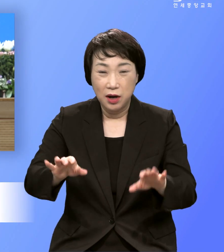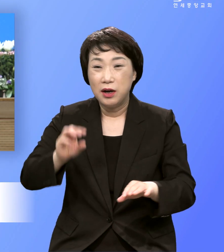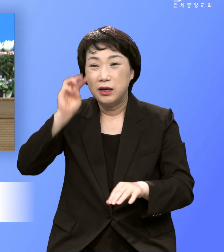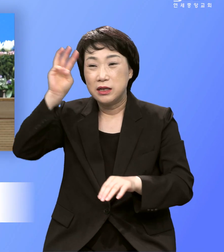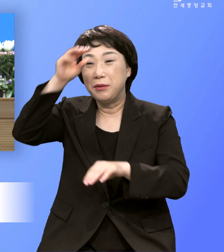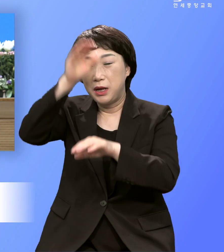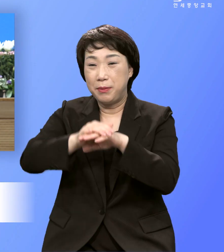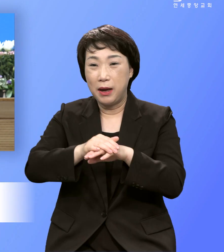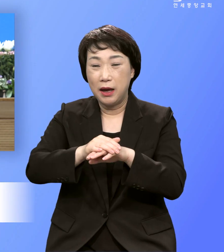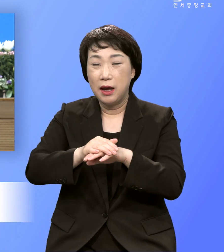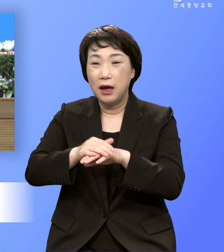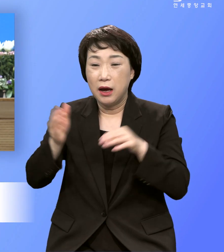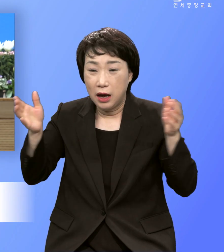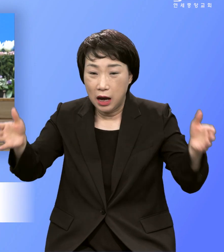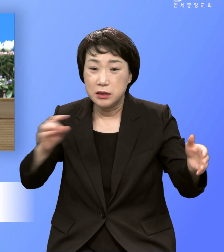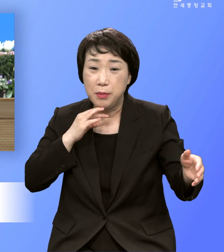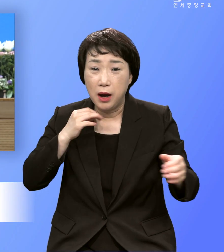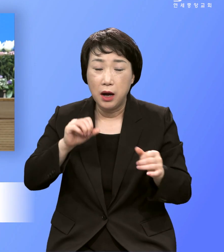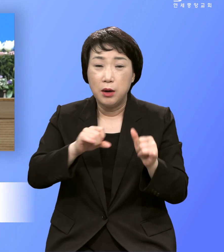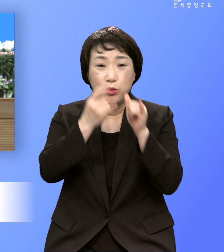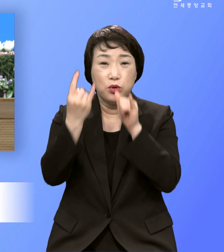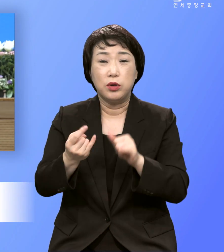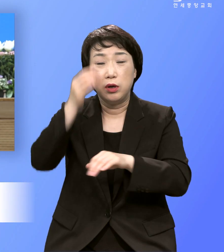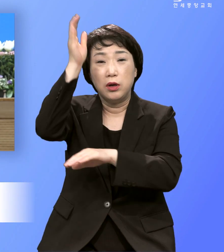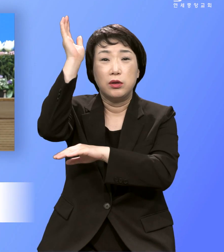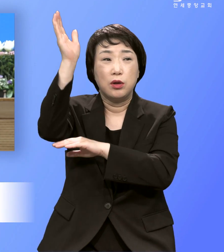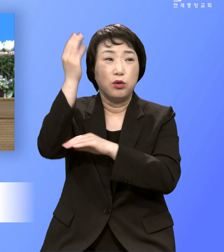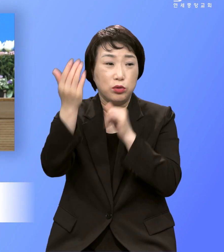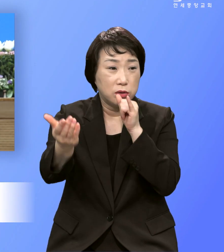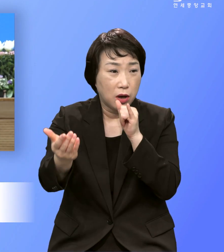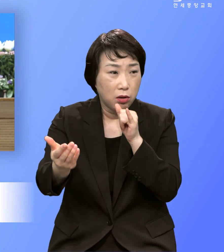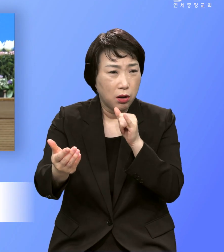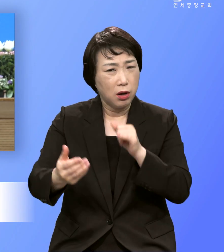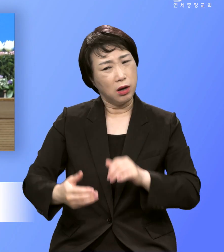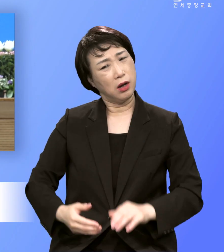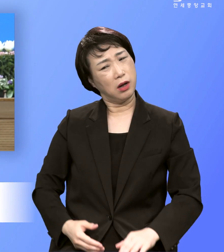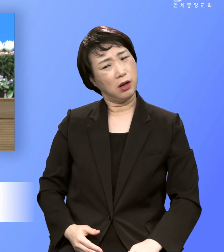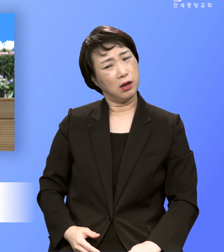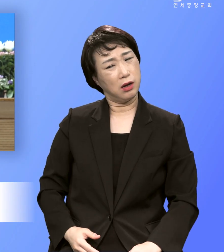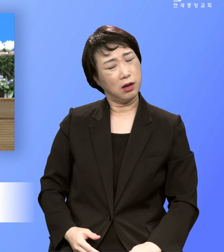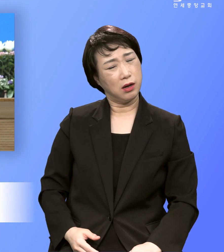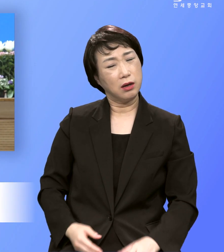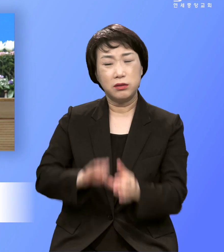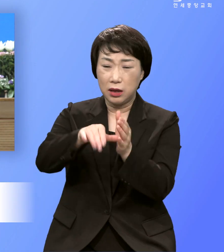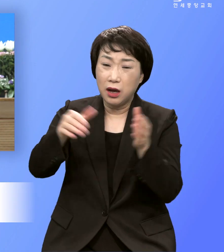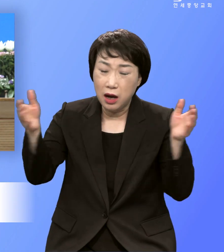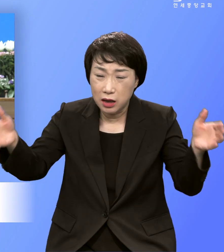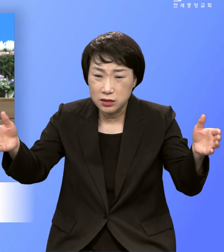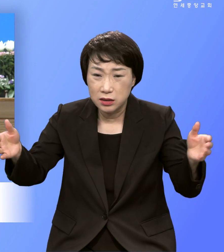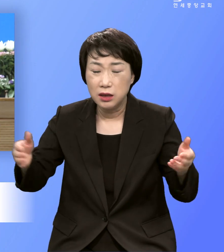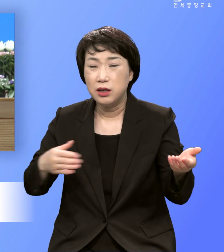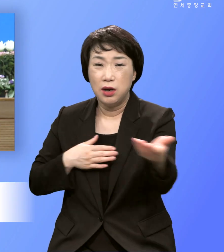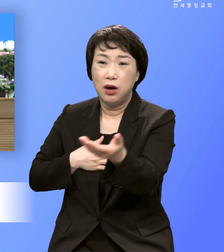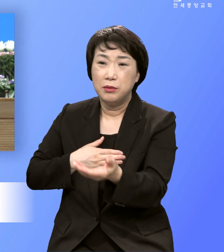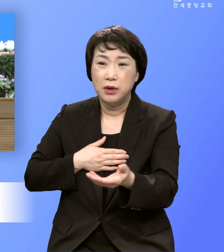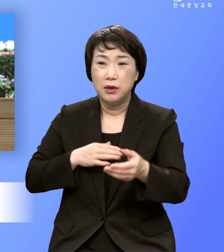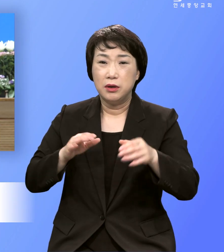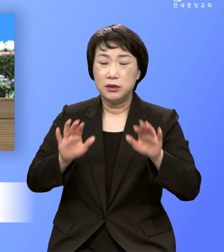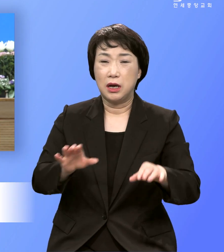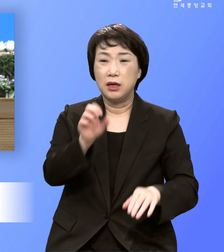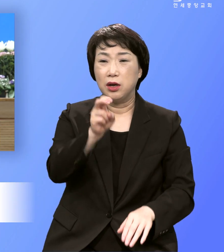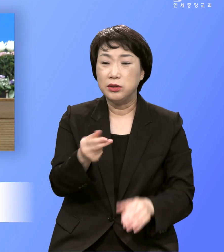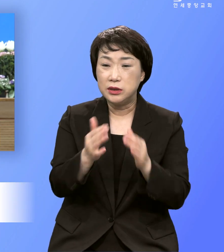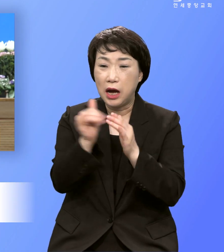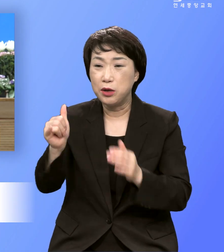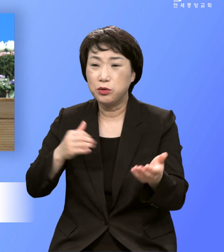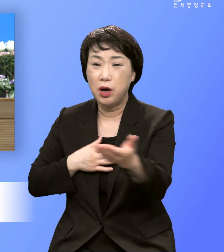예배까지만 집회를 한대. 그때까지만 한대. 근데 그때까지 우리 연세가족들이